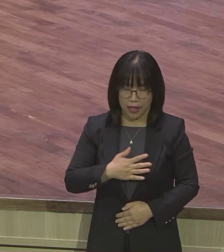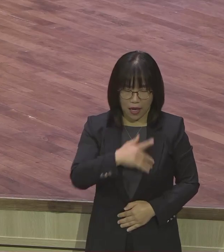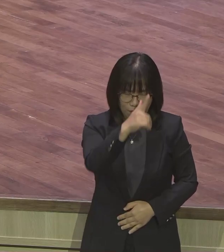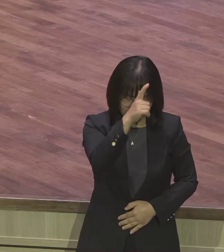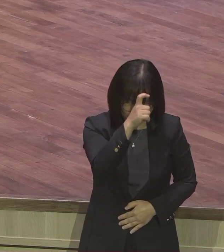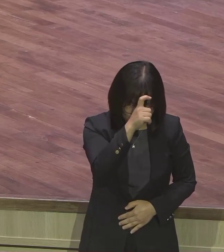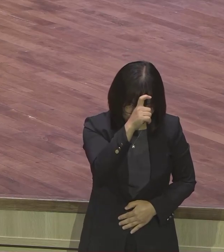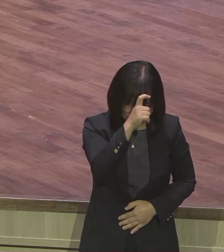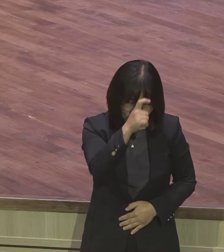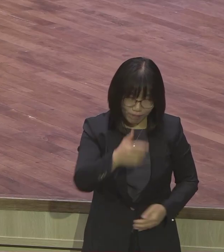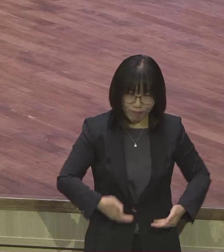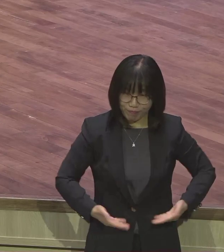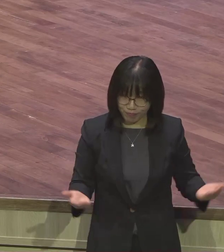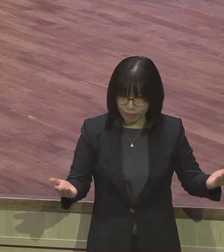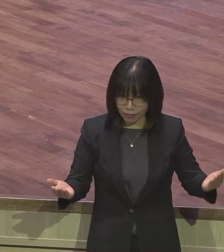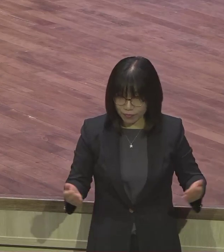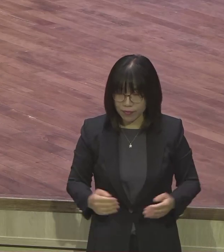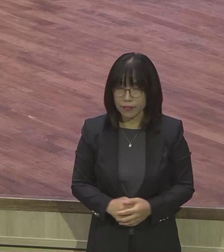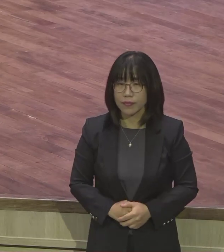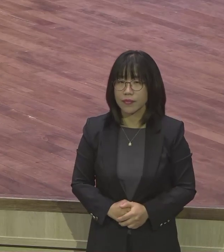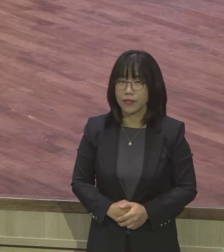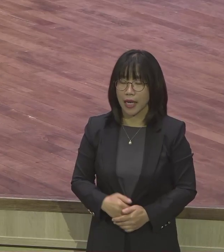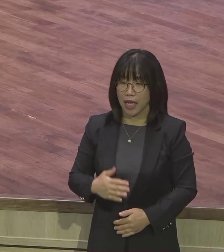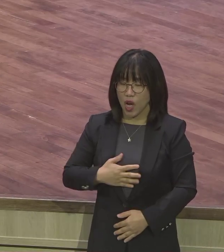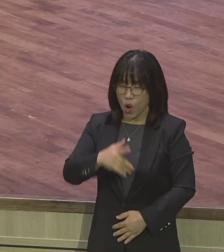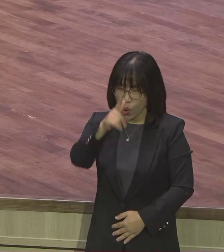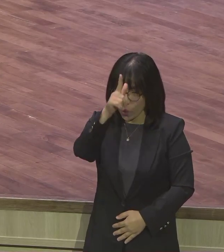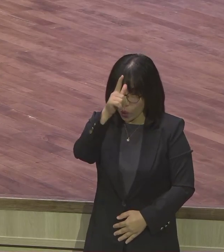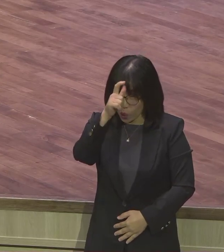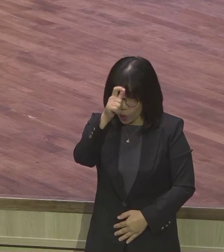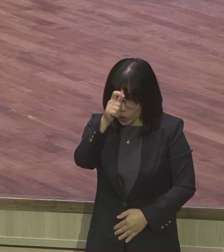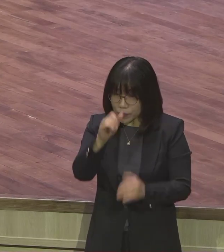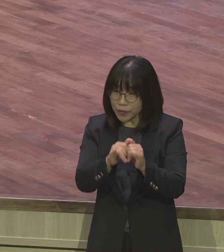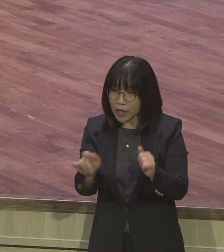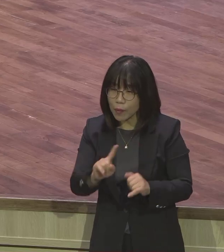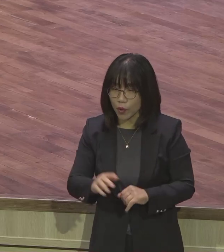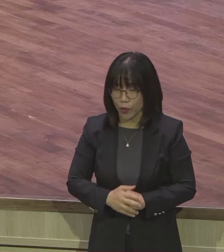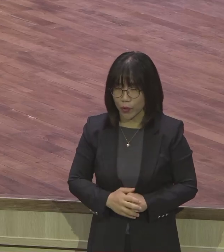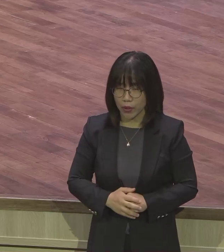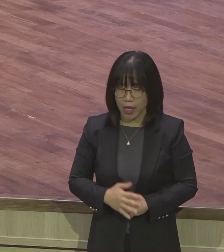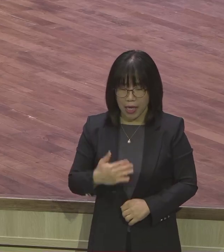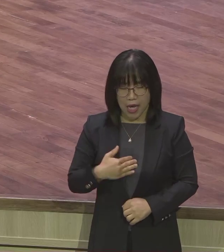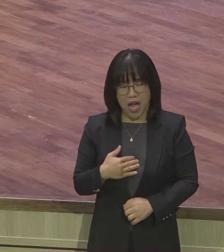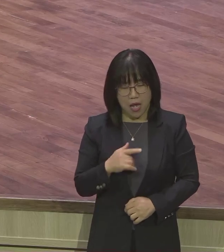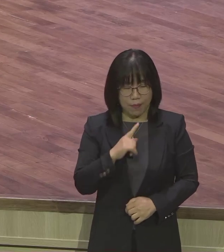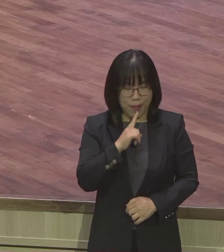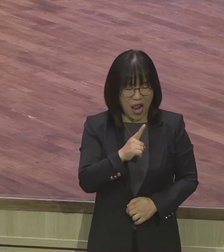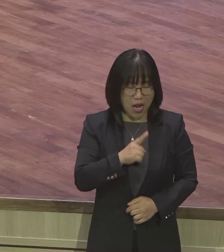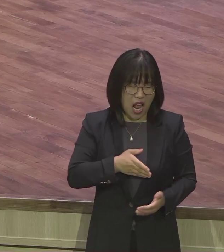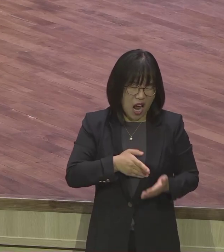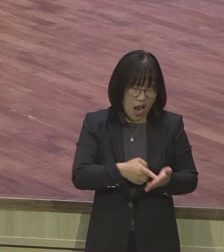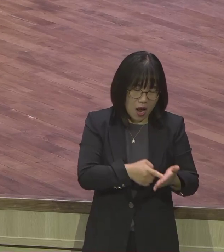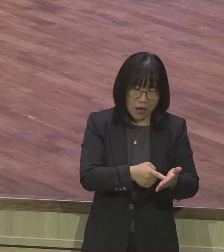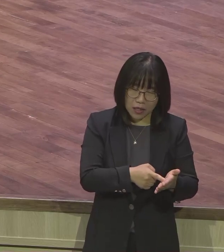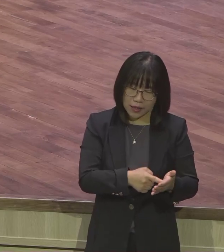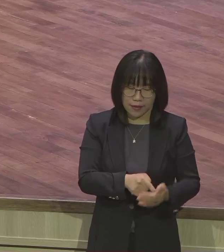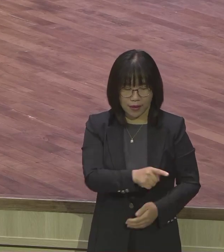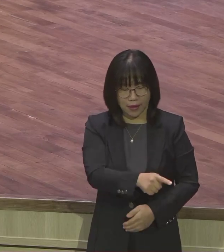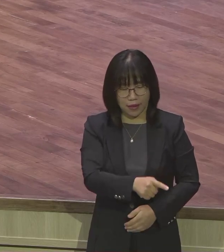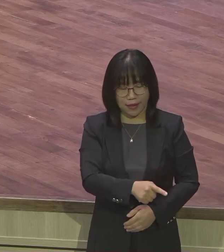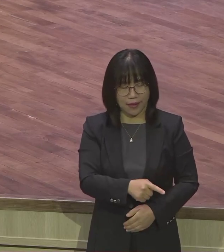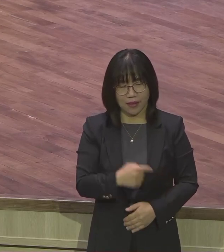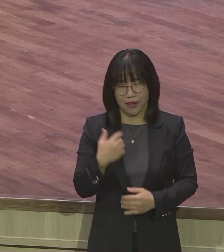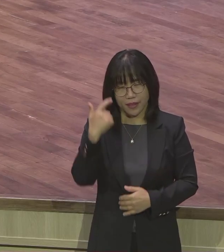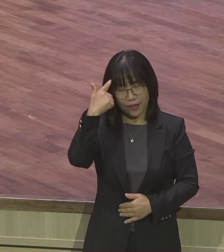주장할 거 없어요. 막 고집이 센 사람, 자기 주장이 센 사람, 그 사람은 절대 영적 사람